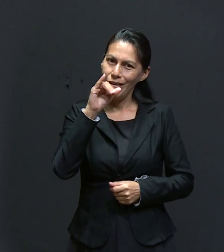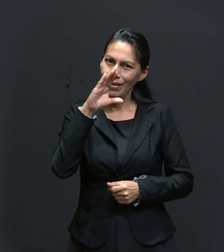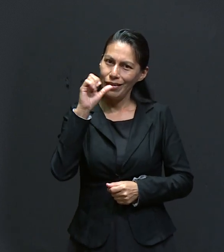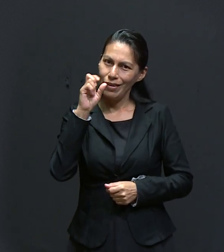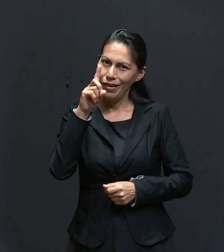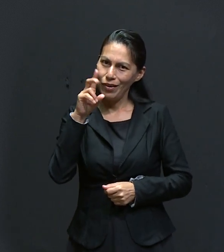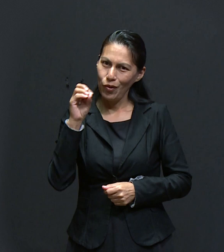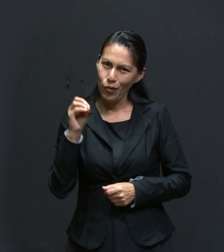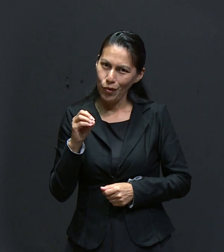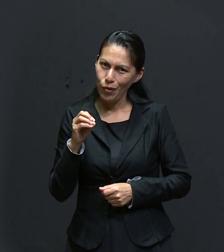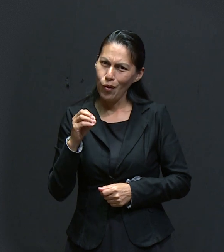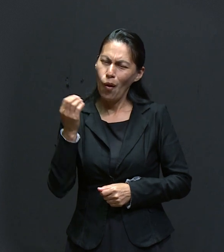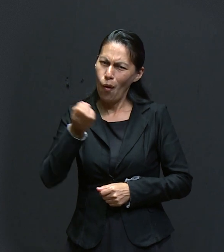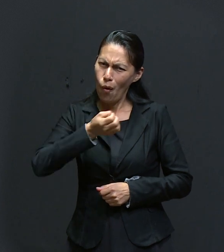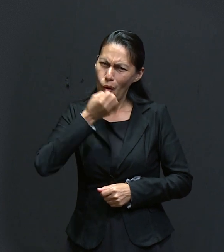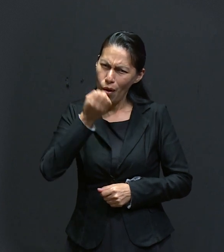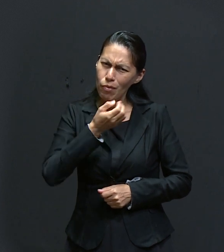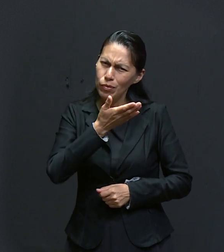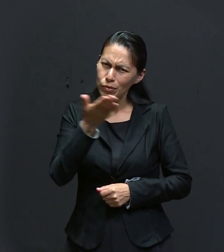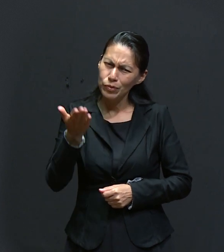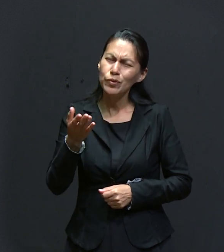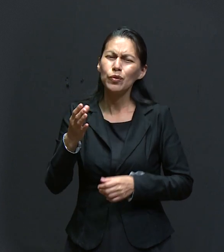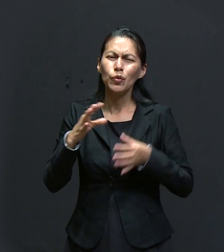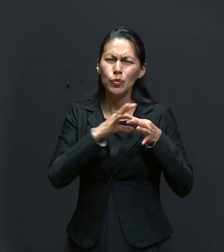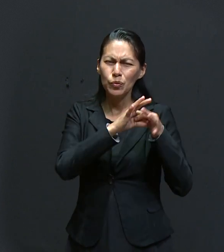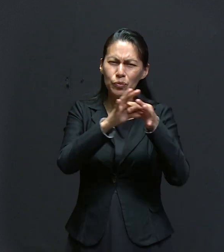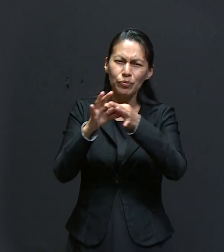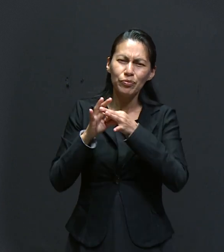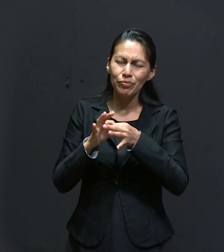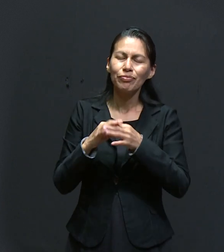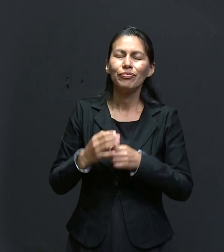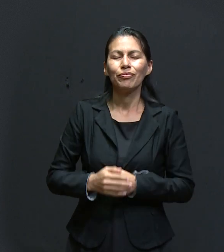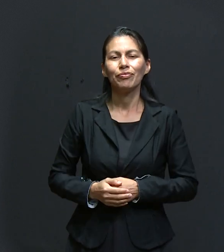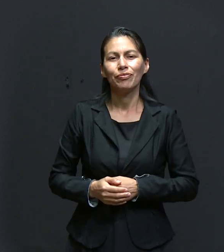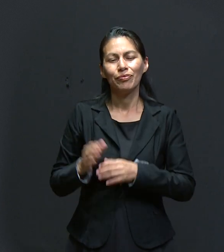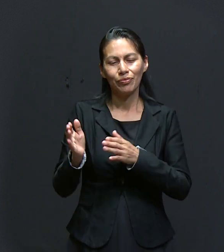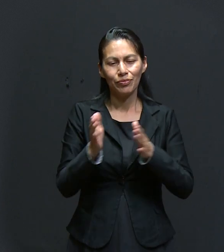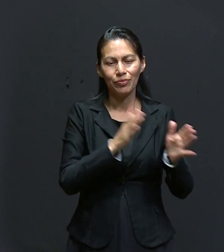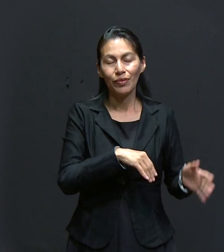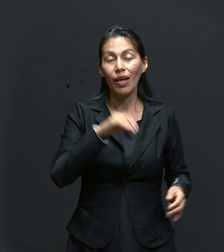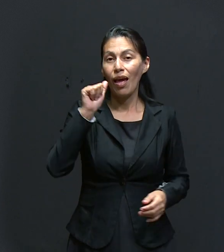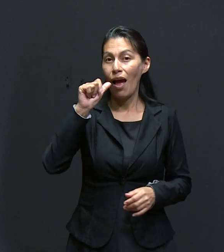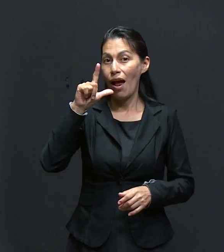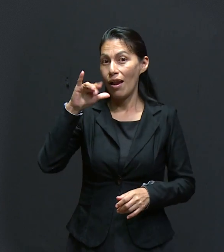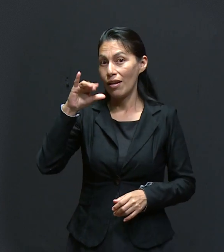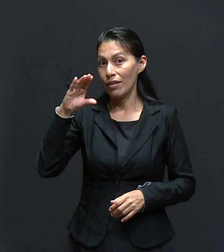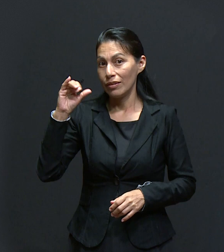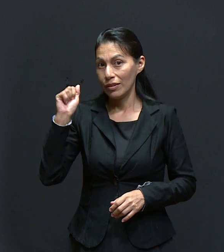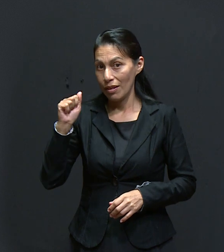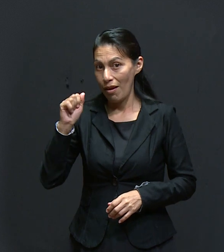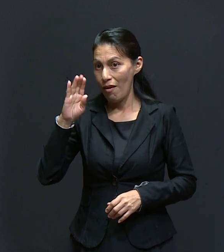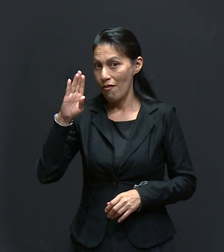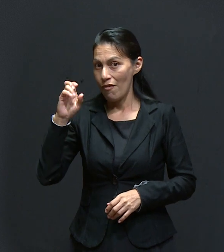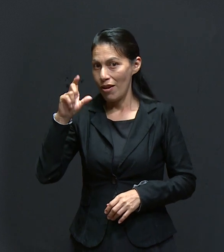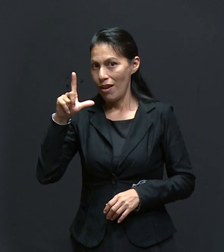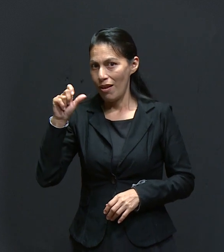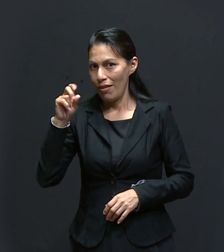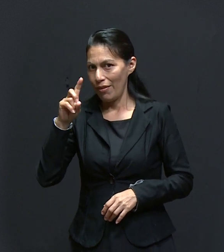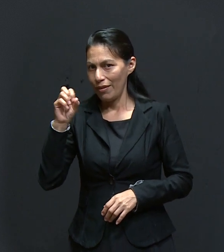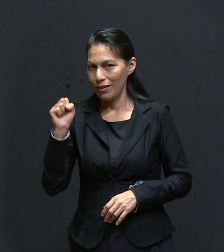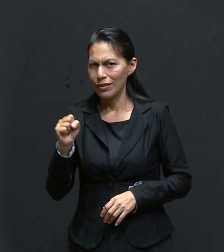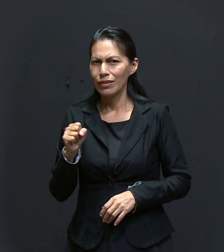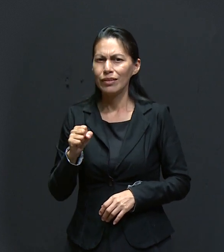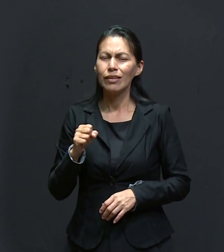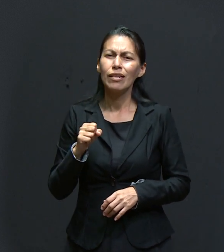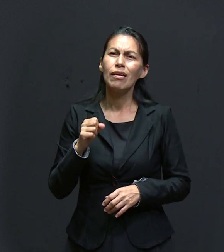ti y seguiremos haciéndolo nos unimos a ti en oración alicja valadez deseo colocar en las manos del señor a mi